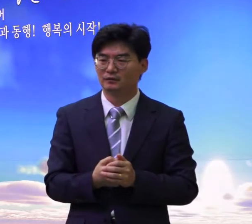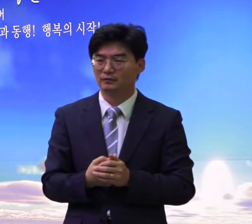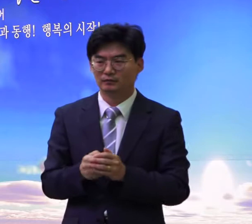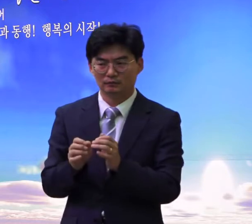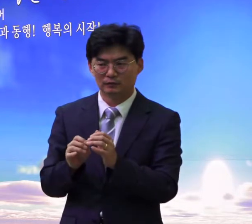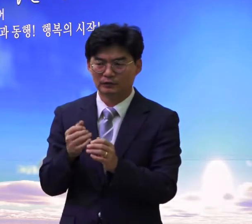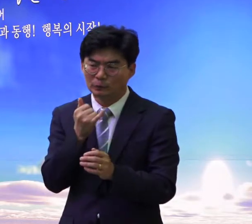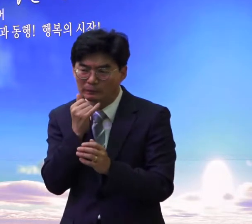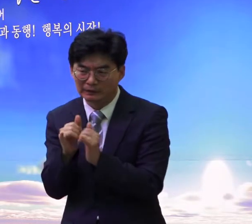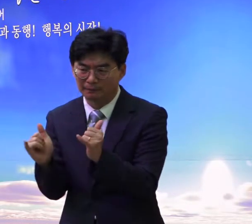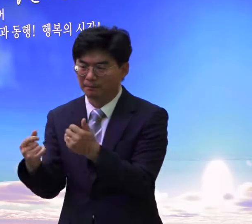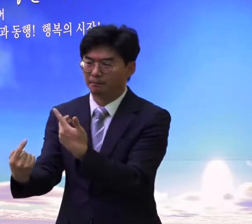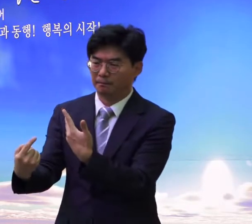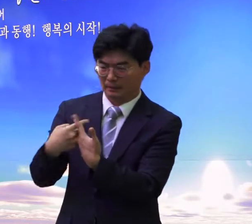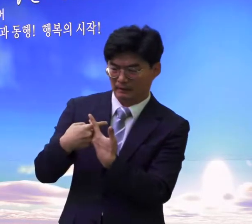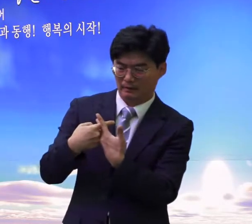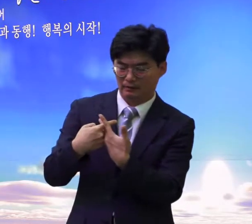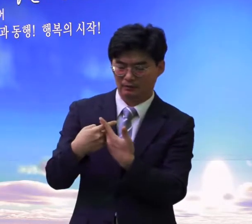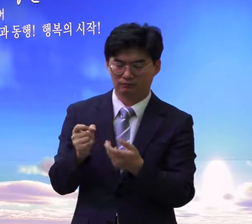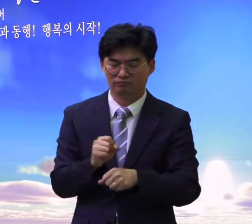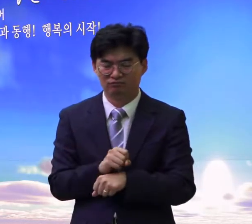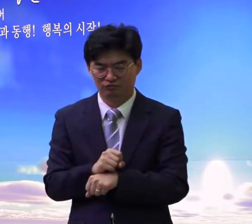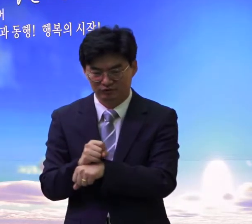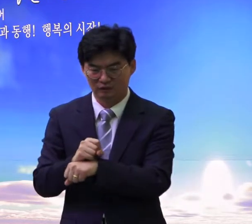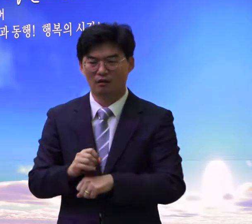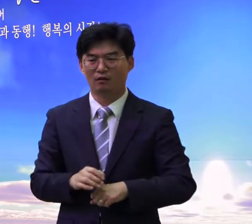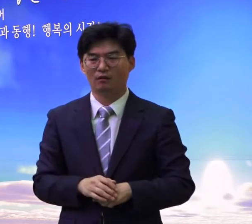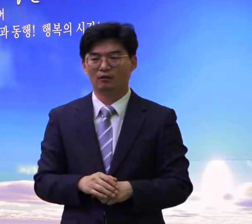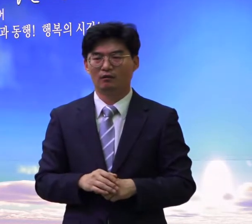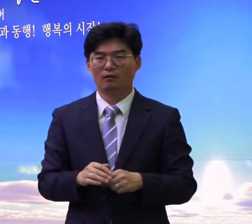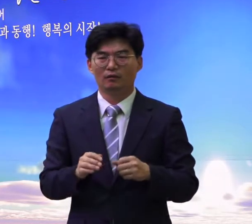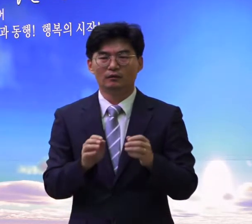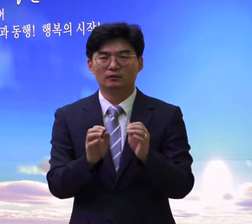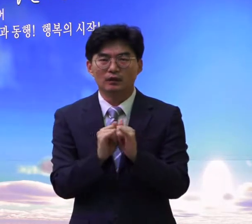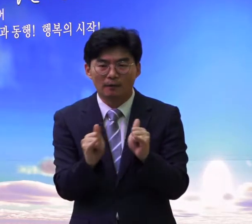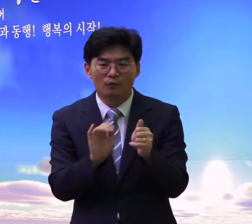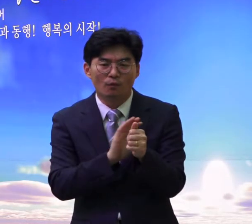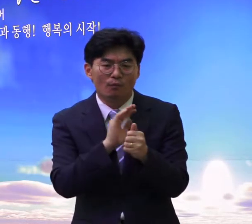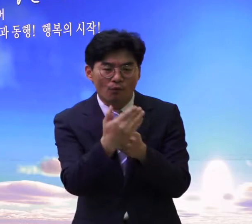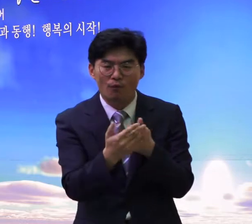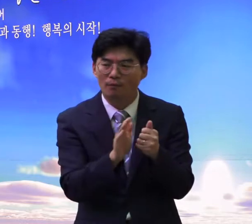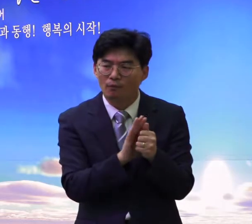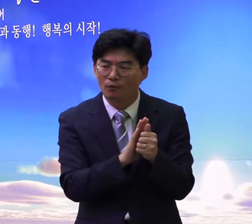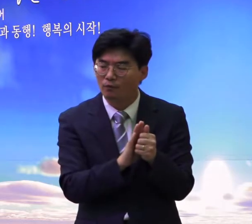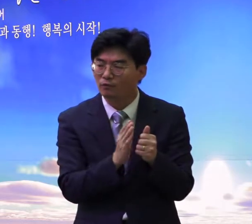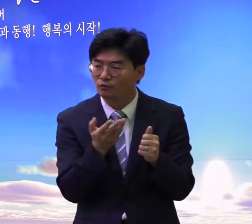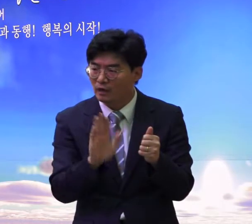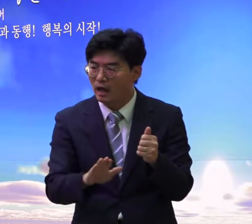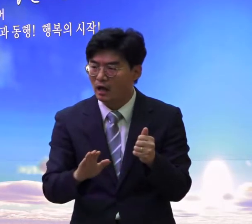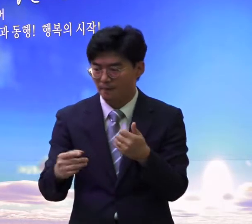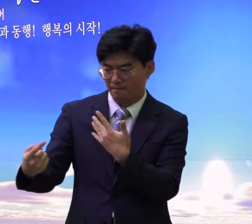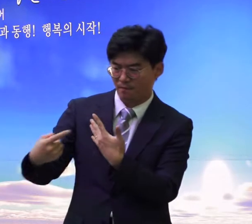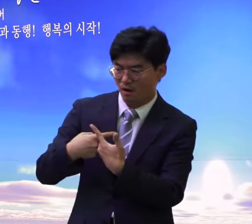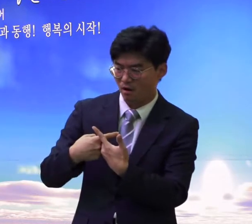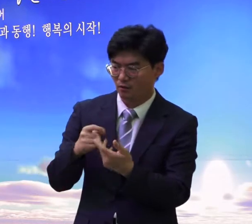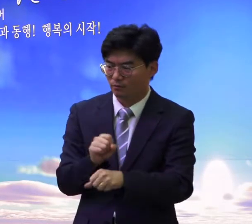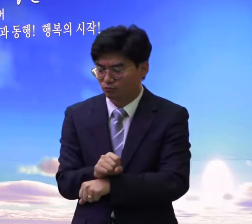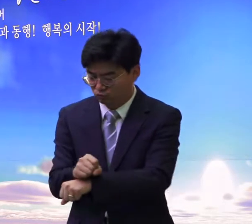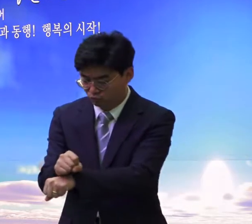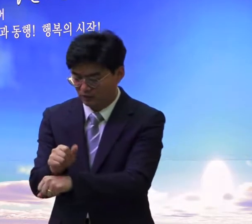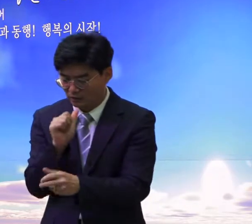발각됐습니다. 그래서 코르텐 붐도 잡혀서 포로 수용소에 갇히게 됐습니다. 포로 수용소에 갇혀서 그가